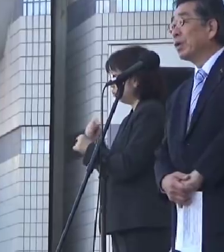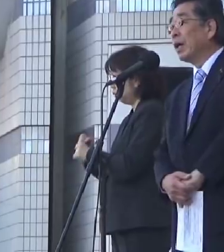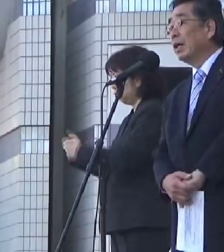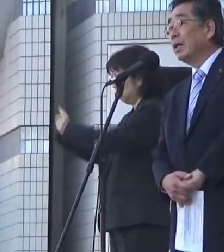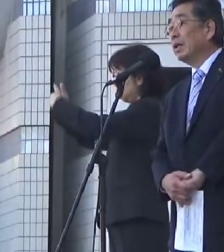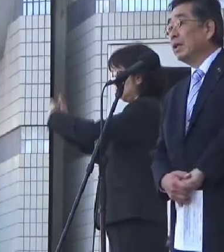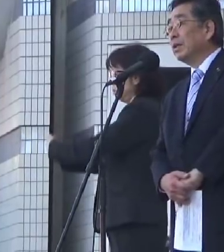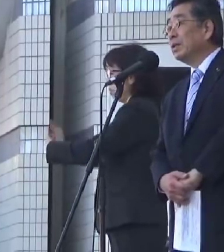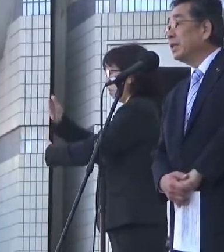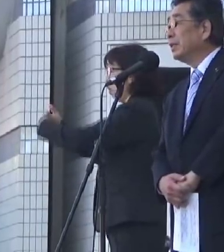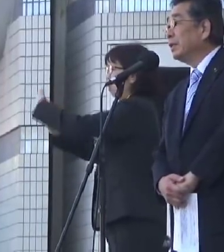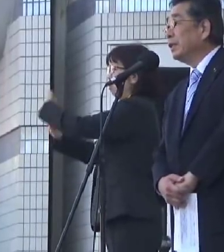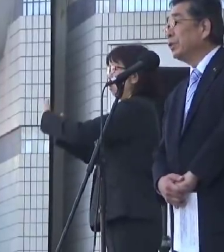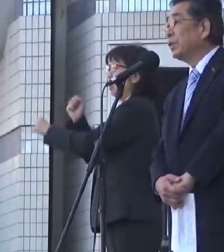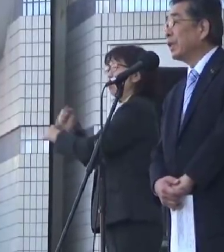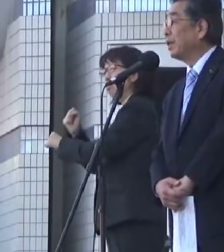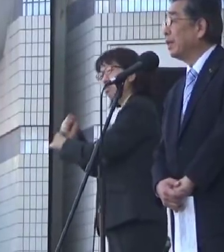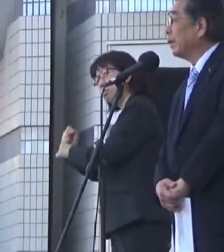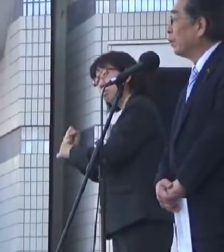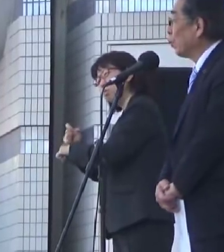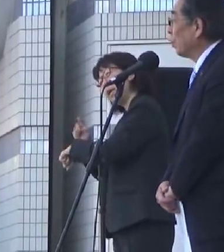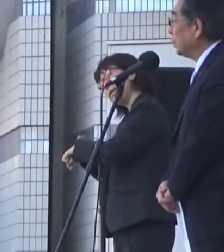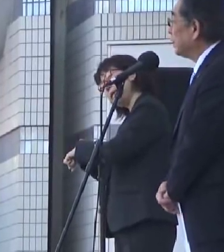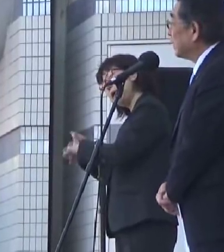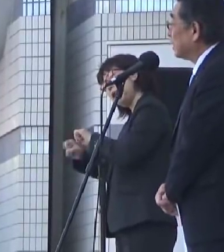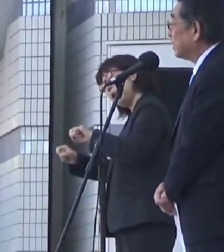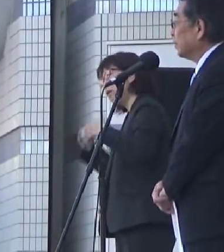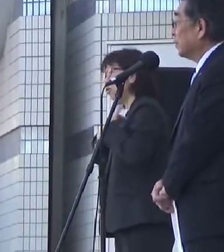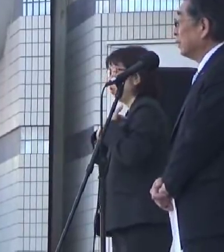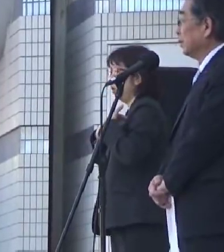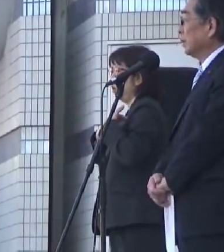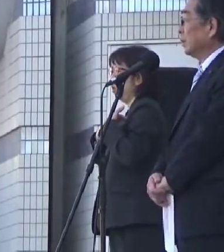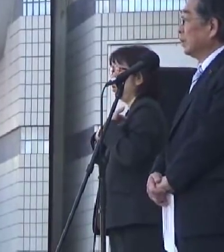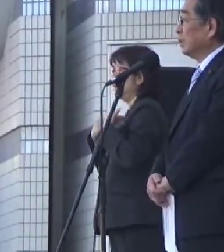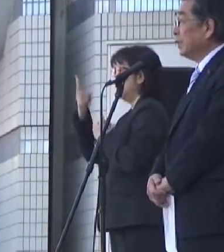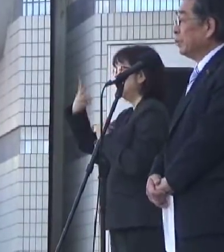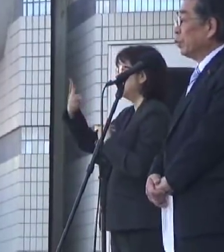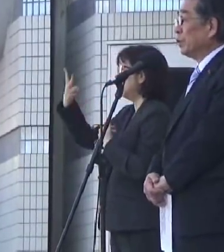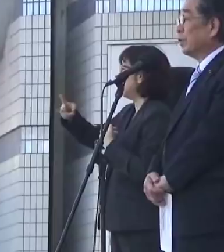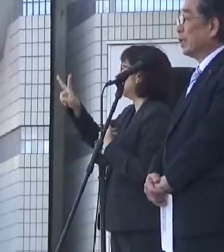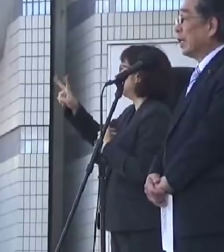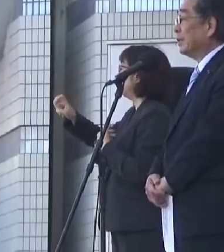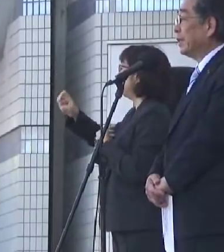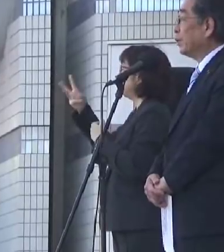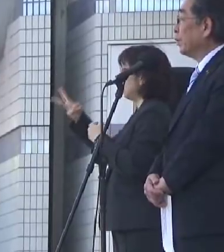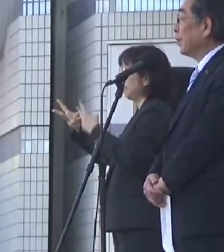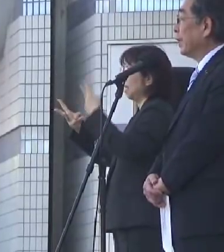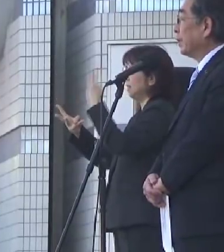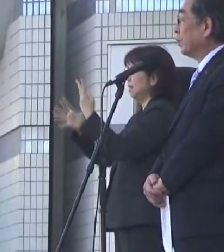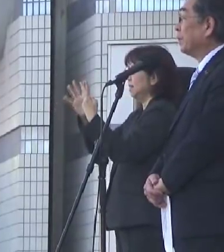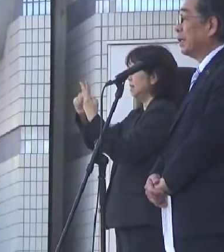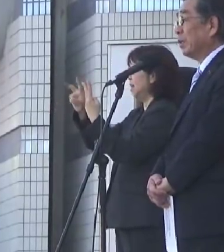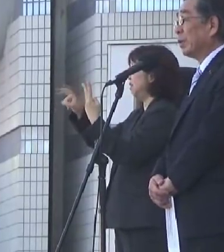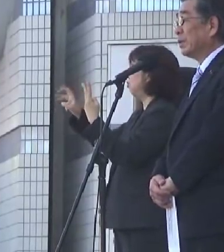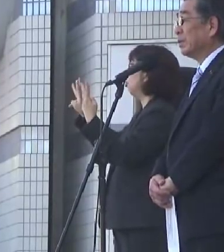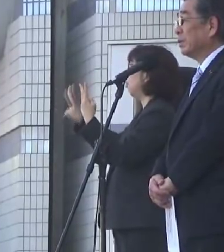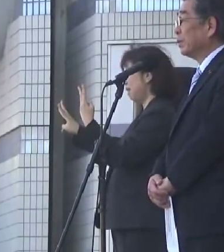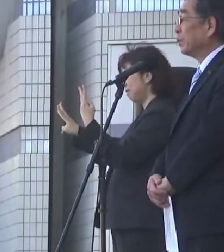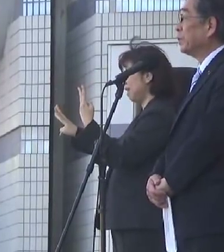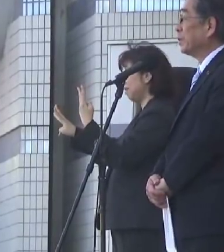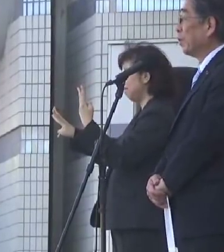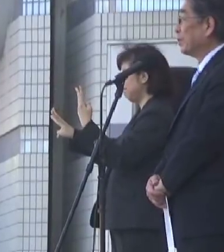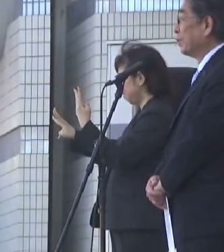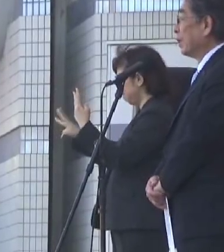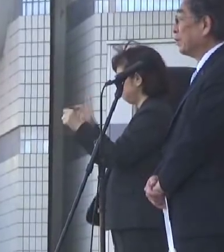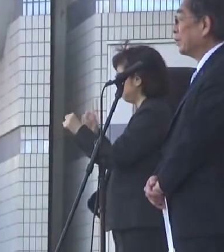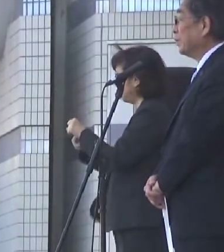かかるんでしょうか。2023年の1月に防潮堤完成の予定と言われています。